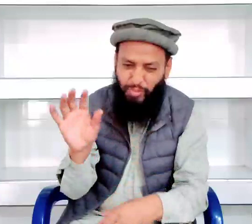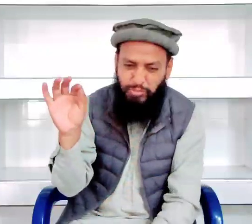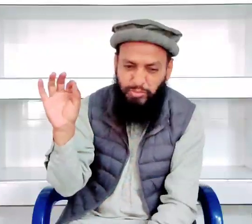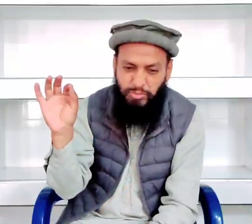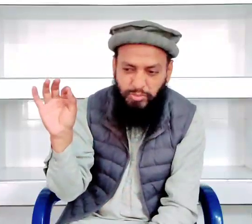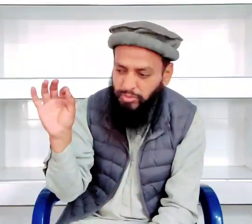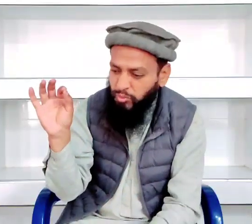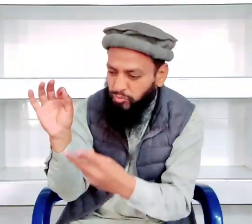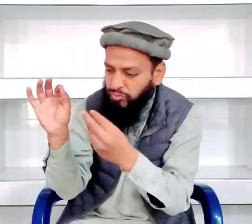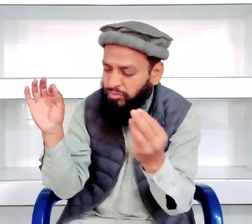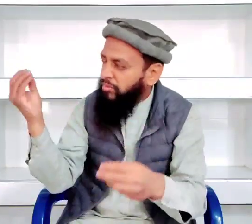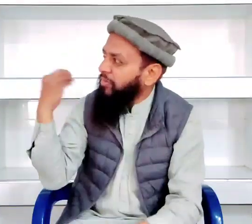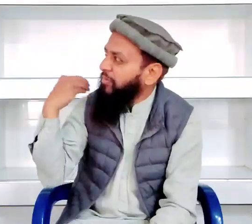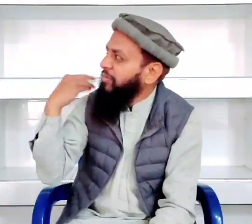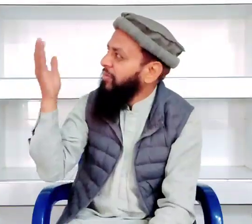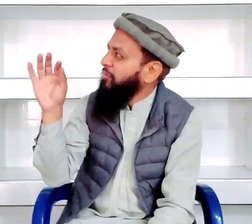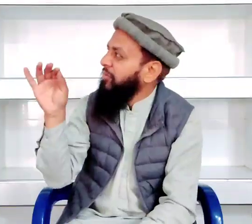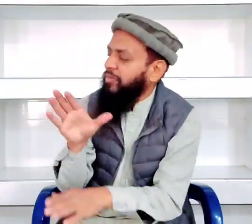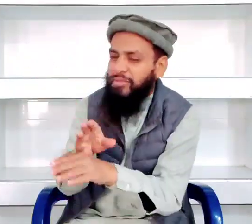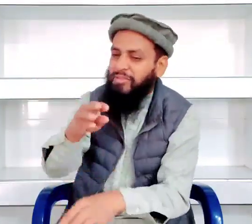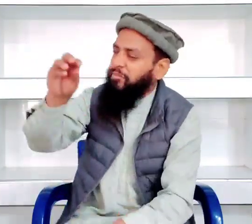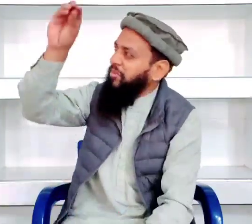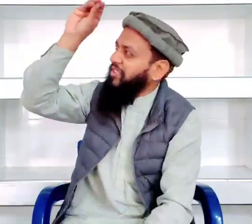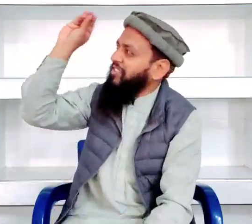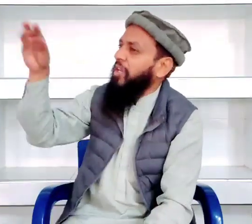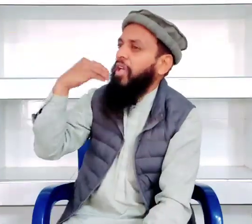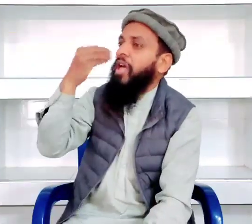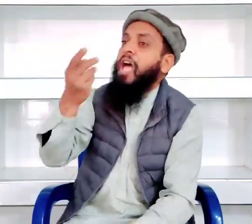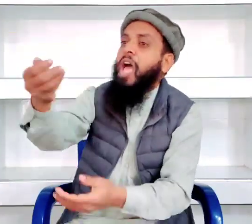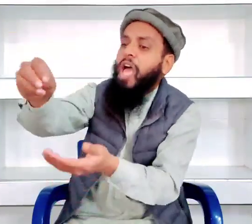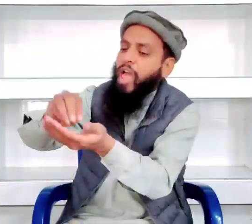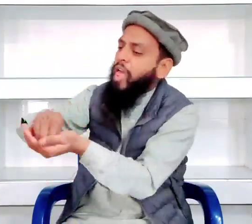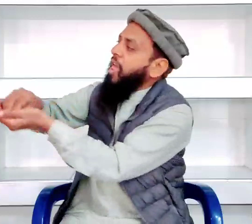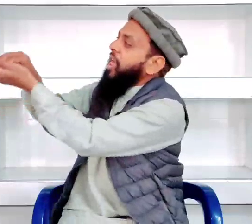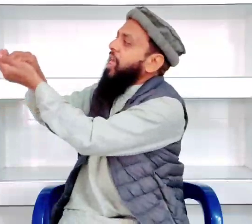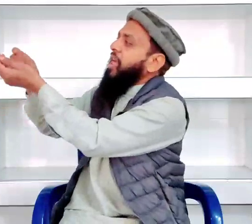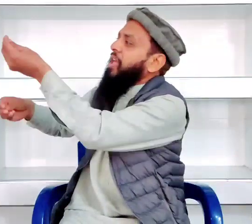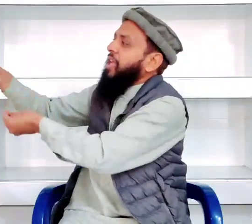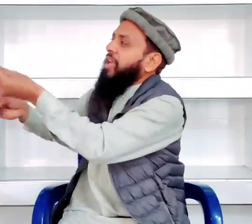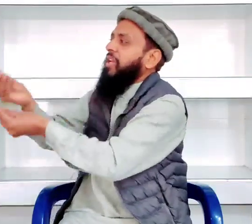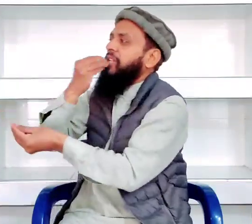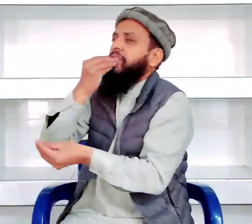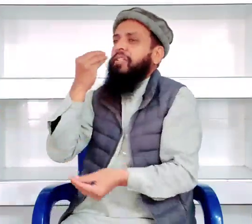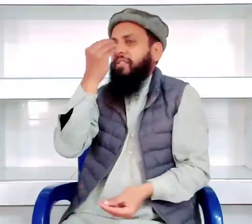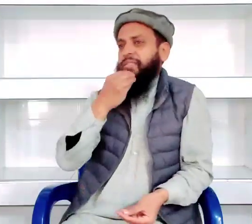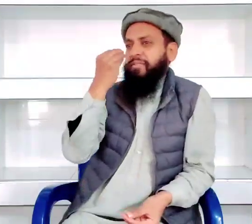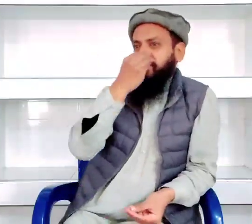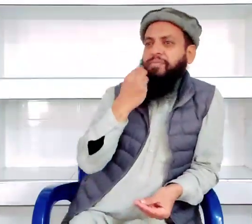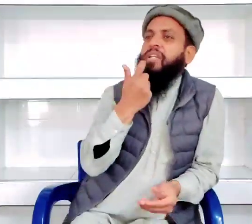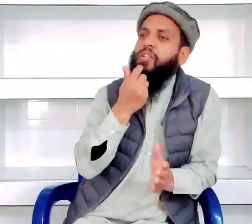اونوں سیل کر دینا یہ جائز نہیں ہے سر ہمارا جہلیت کے اندر اور تو ہم ان کے اندر بھی سیل کیتے جاندے ہیں تے منع فرمایا اج